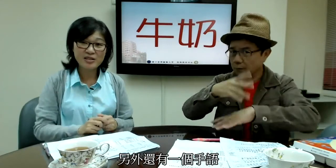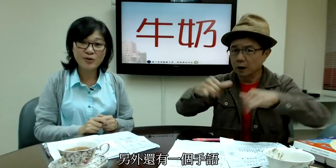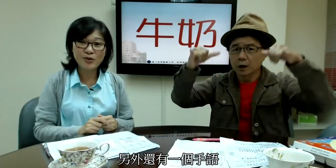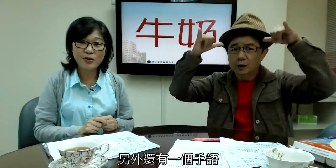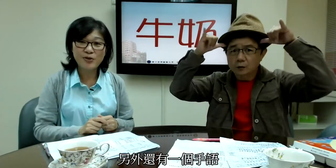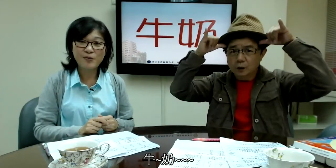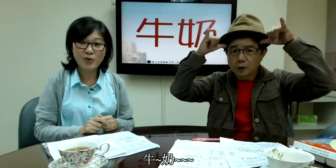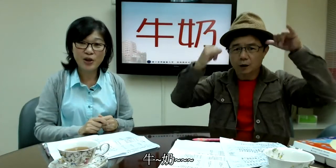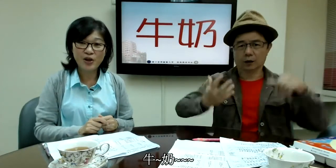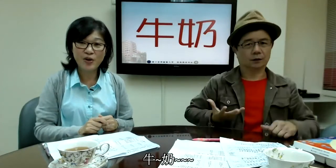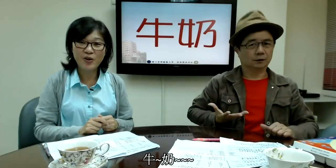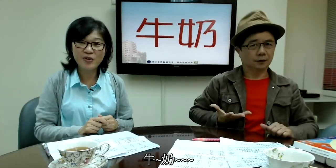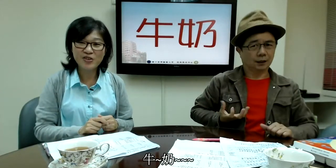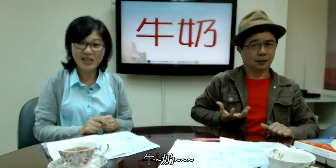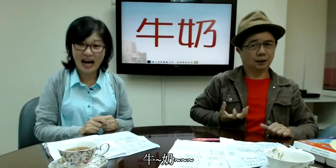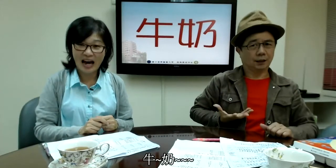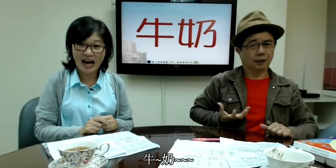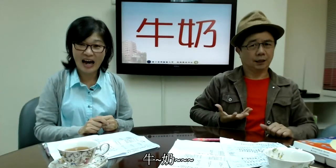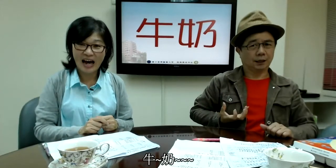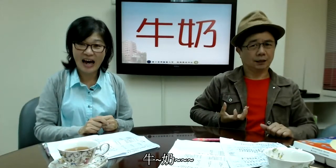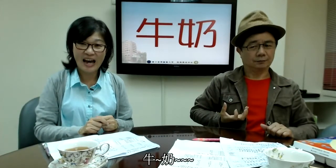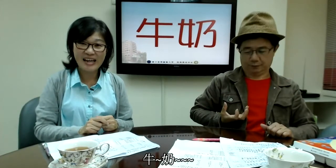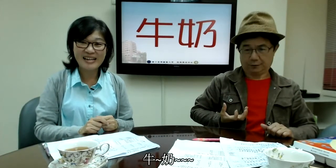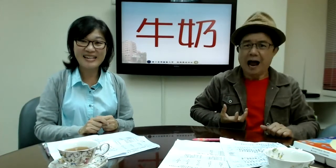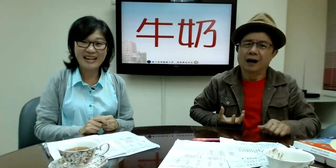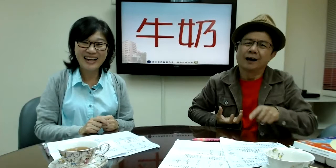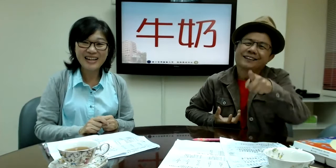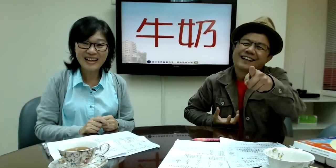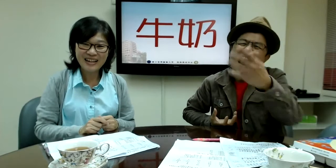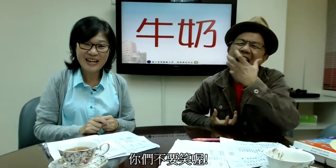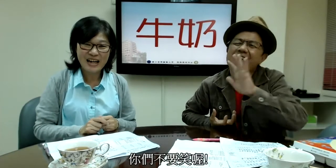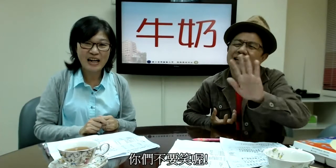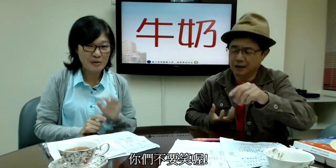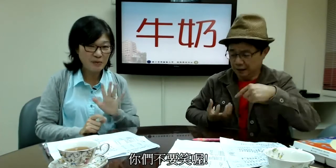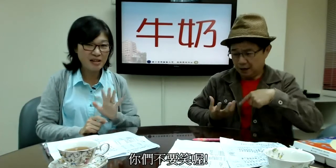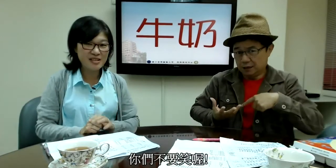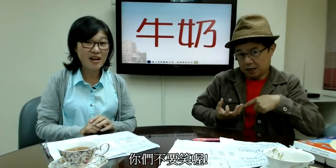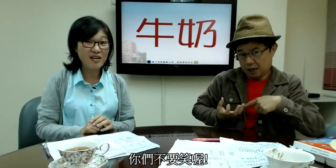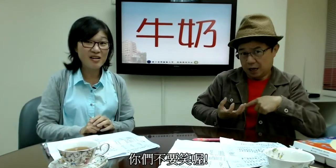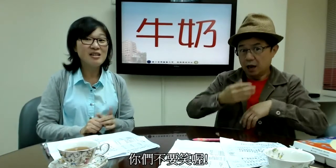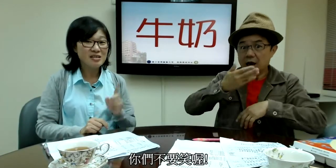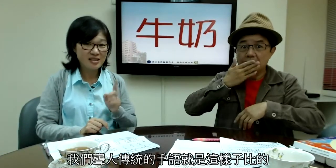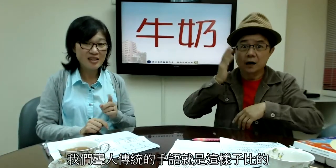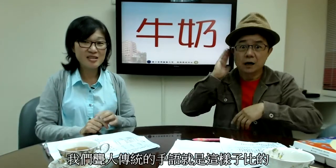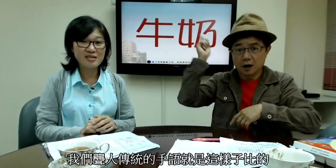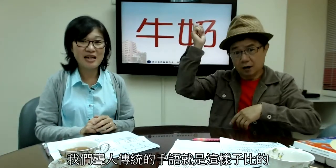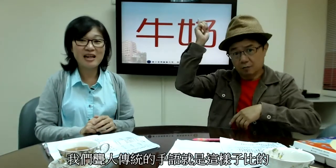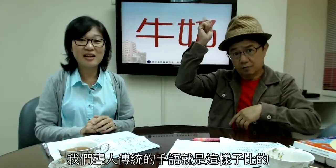语牛奶，哎，啊，你们不要笑哦，真的是这样。我